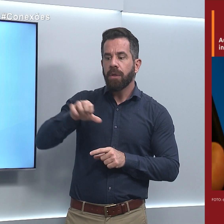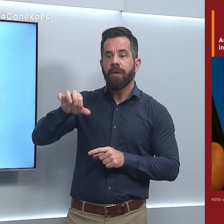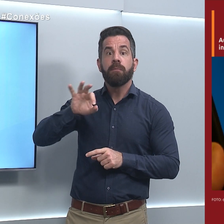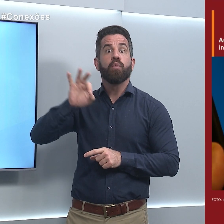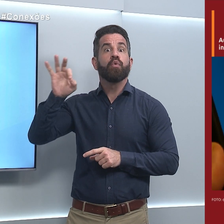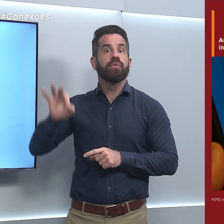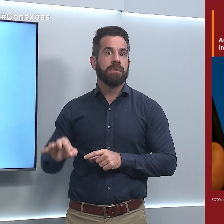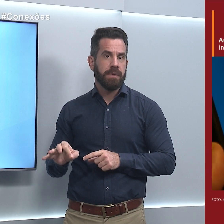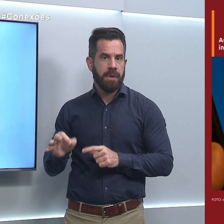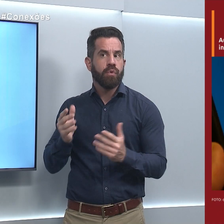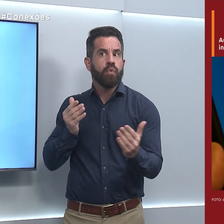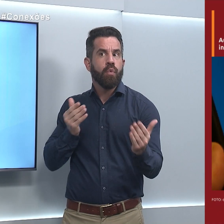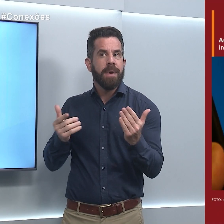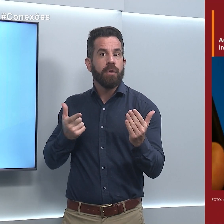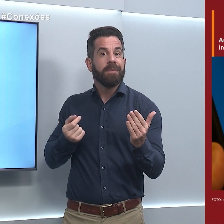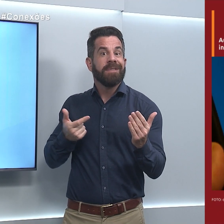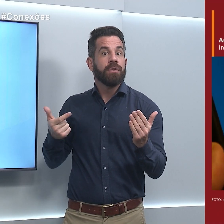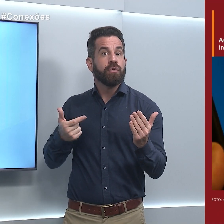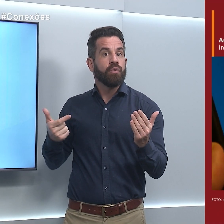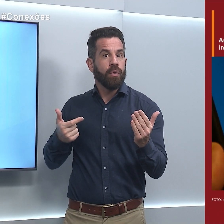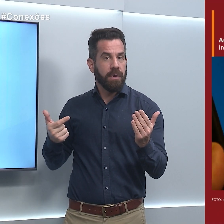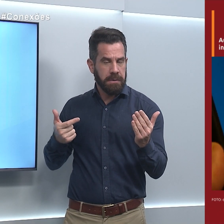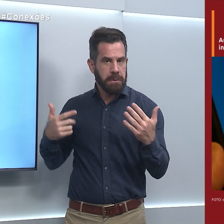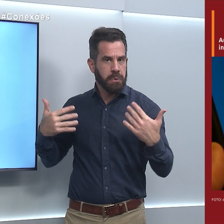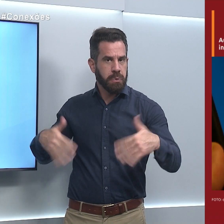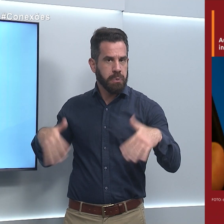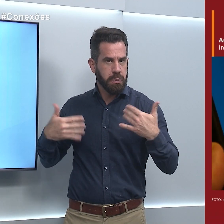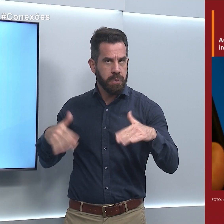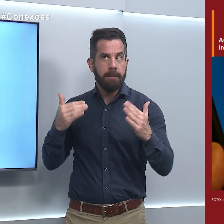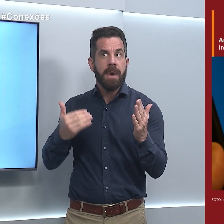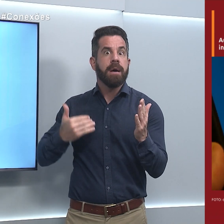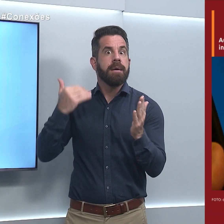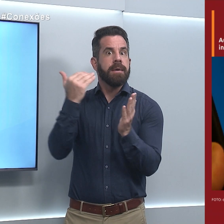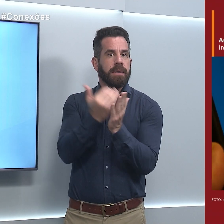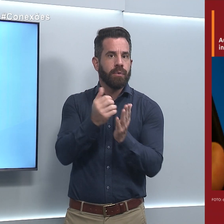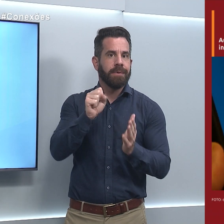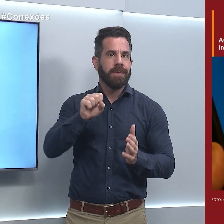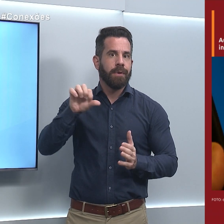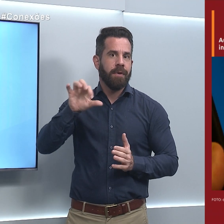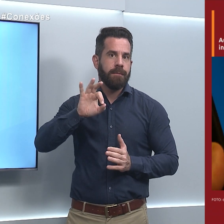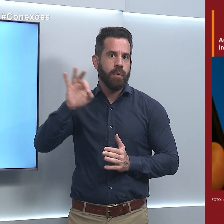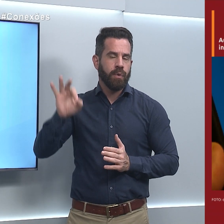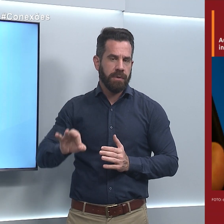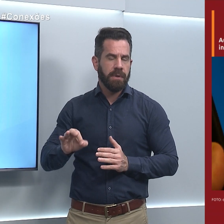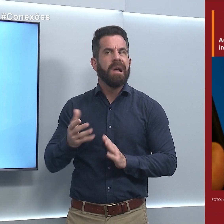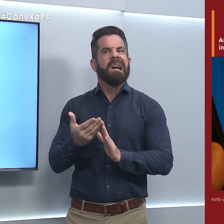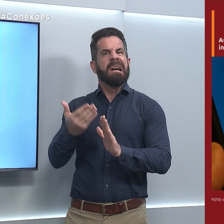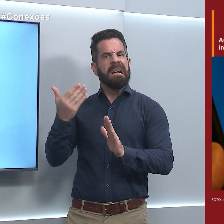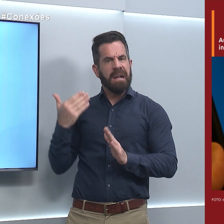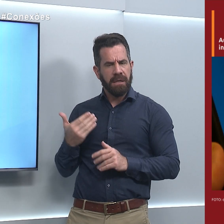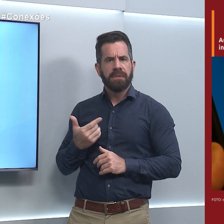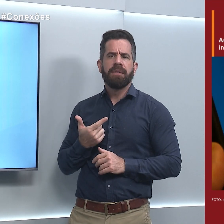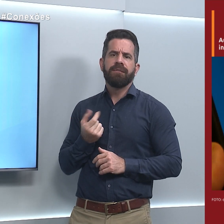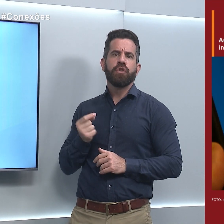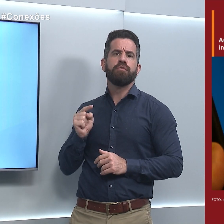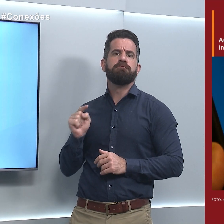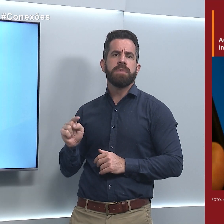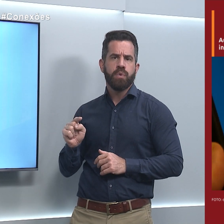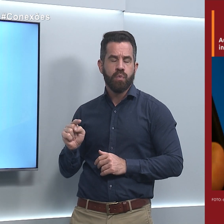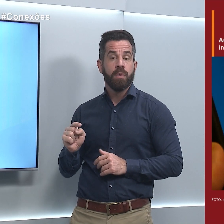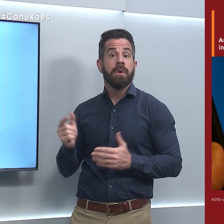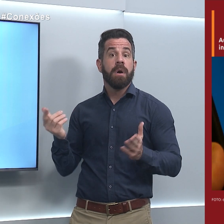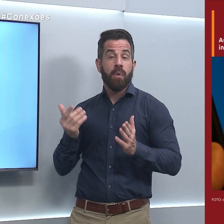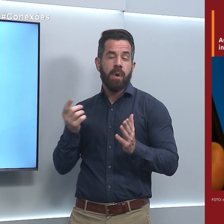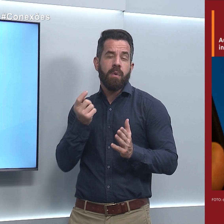na comparação com o ano de 2022. De acordo com a plataforma, o número passou de quase 20 mil para